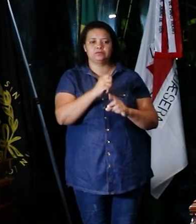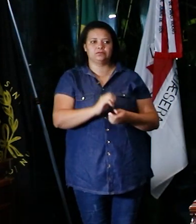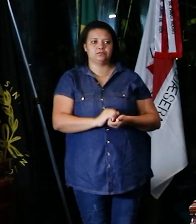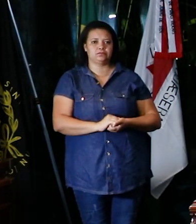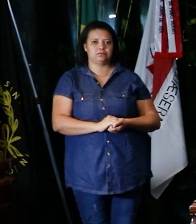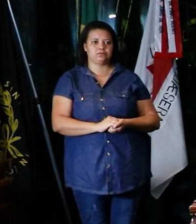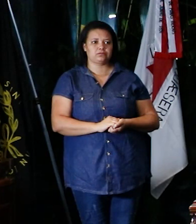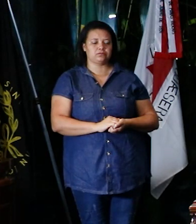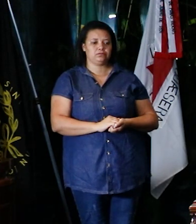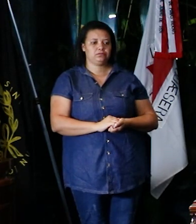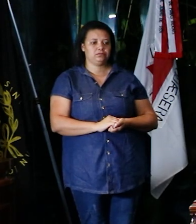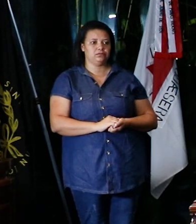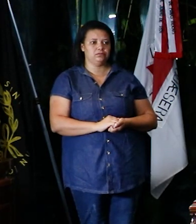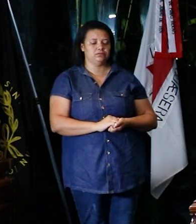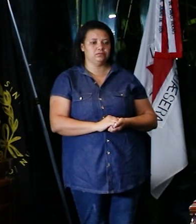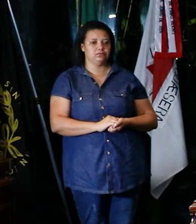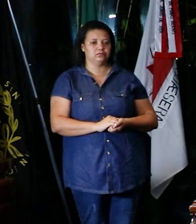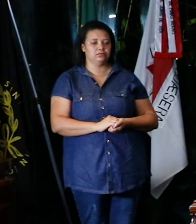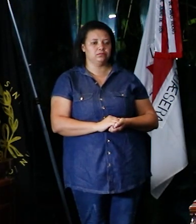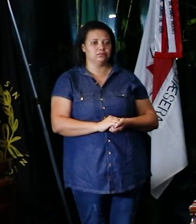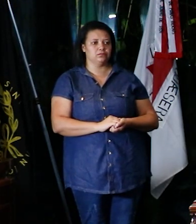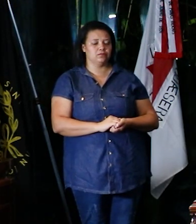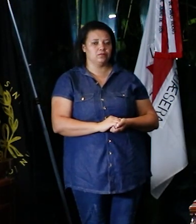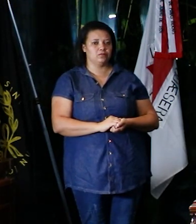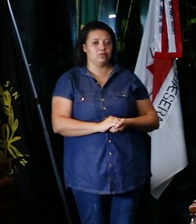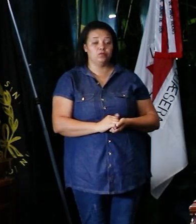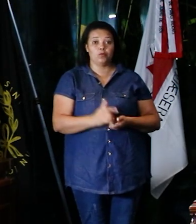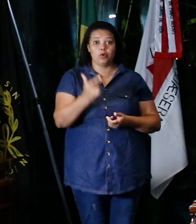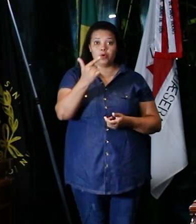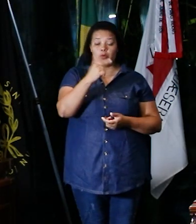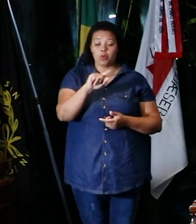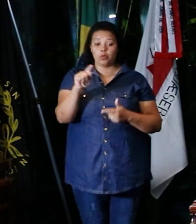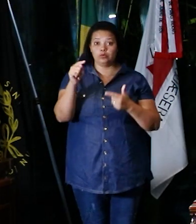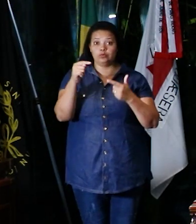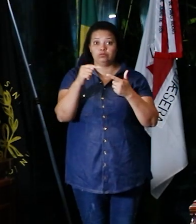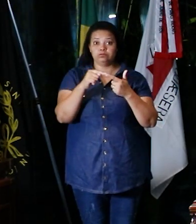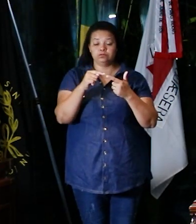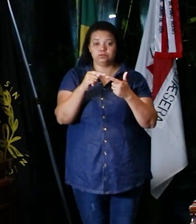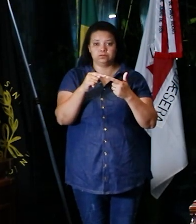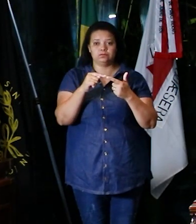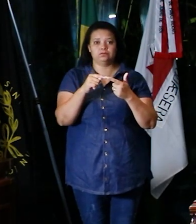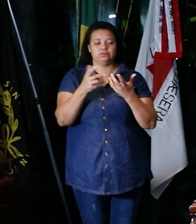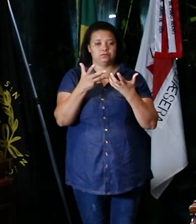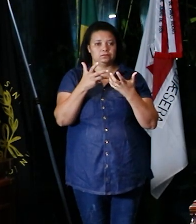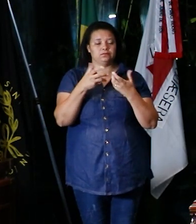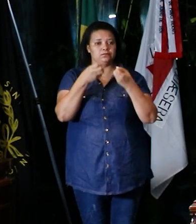Eu queria abordar um outro ponto que